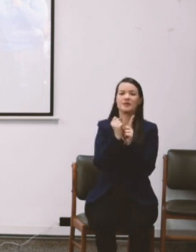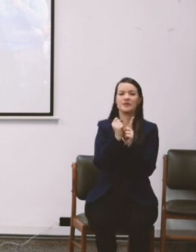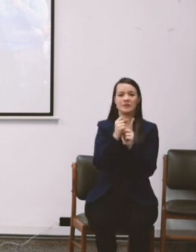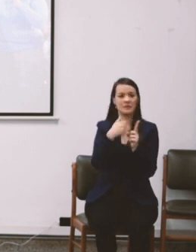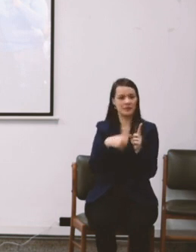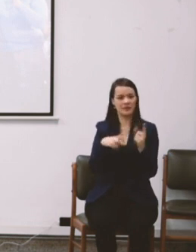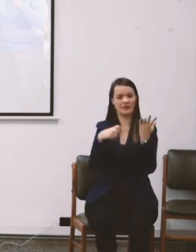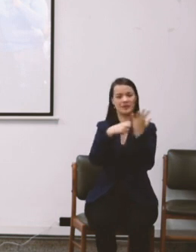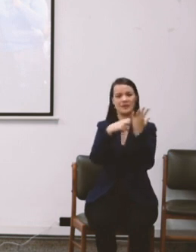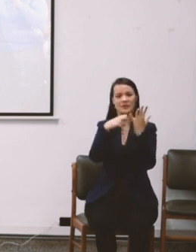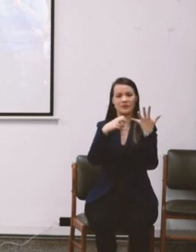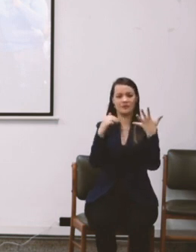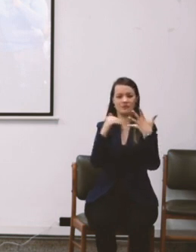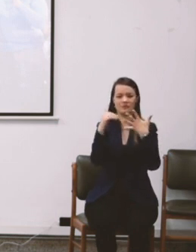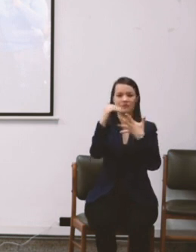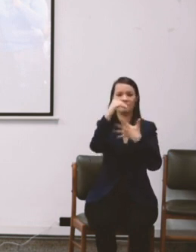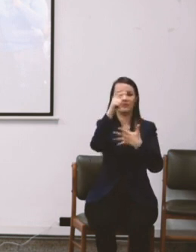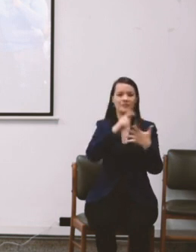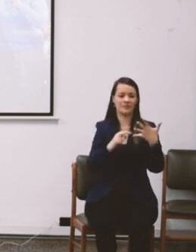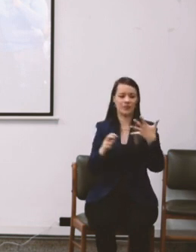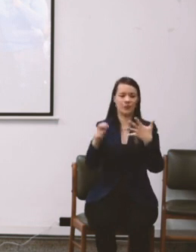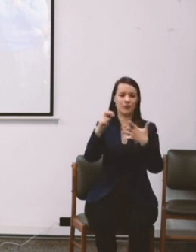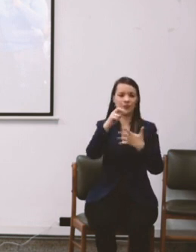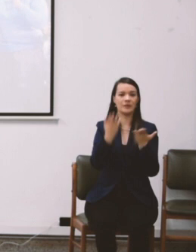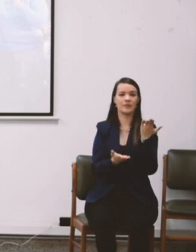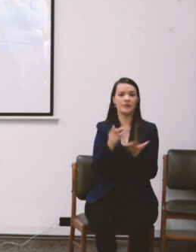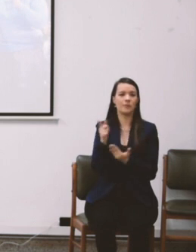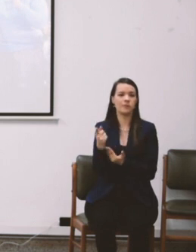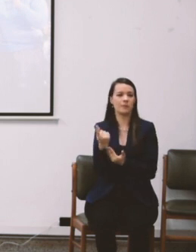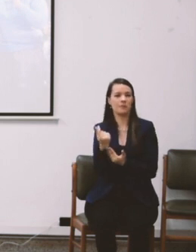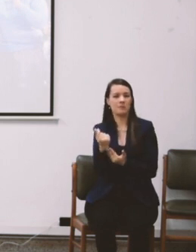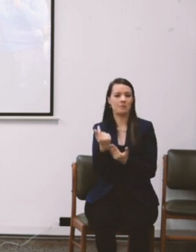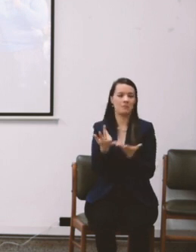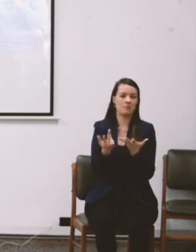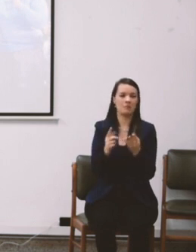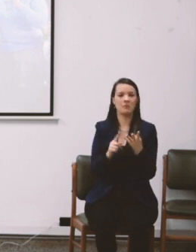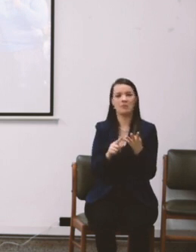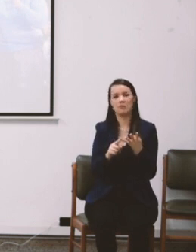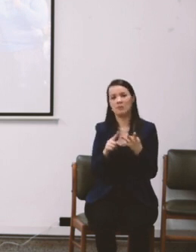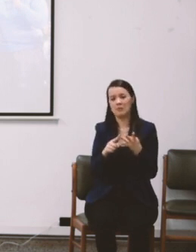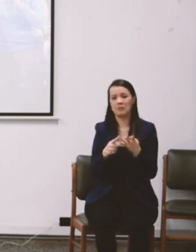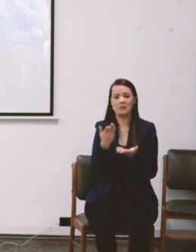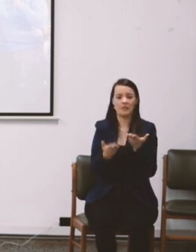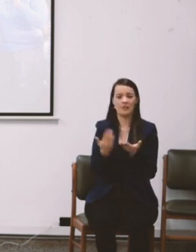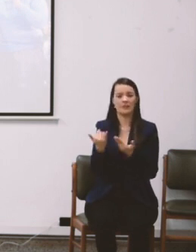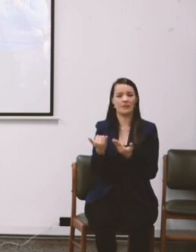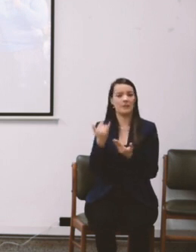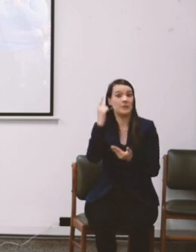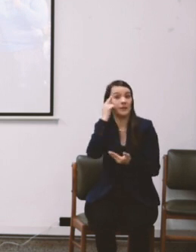constantemente estratifica a los sujetos con base a ciertas elaboraciones místicas que tenemos, como la